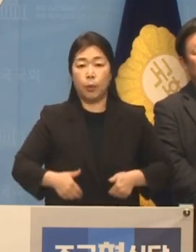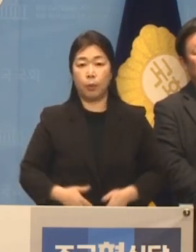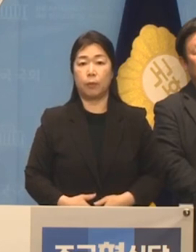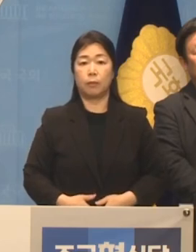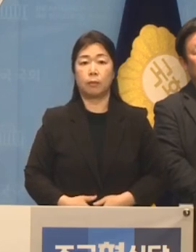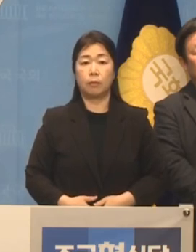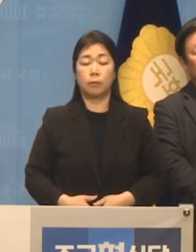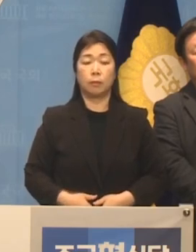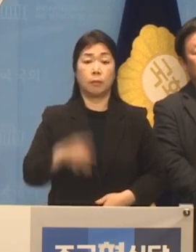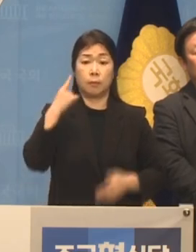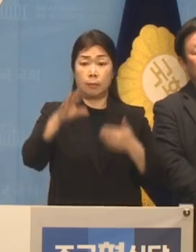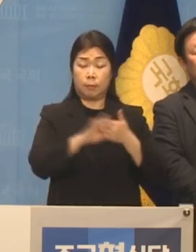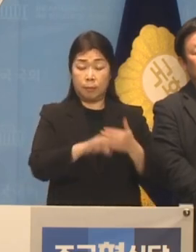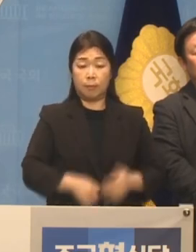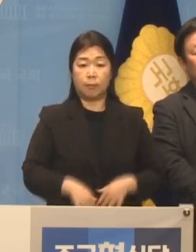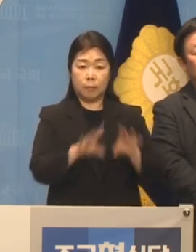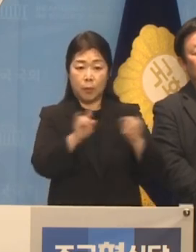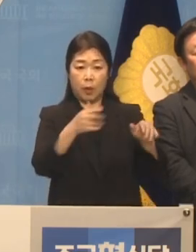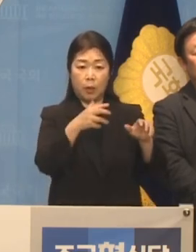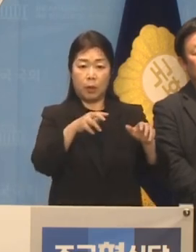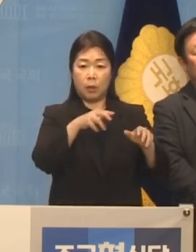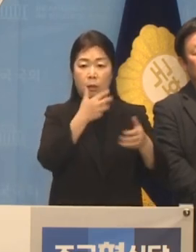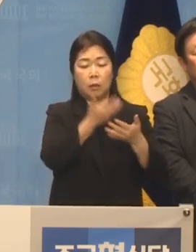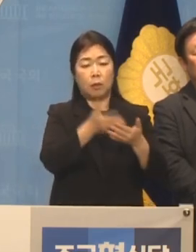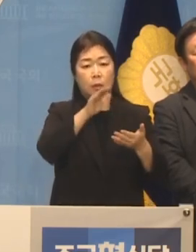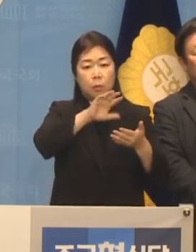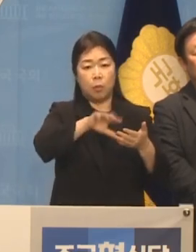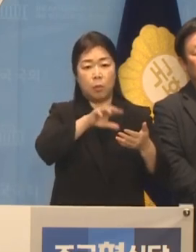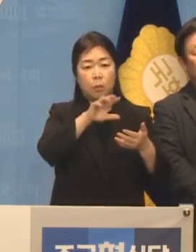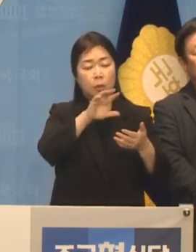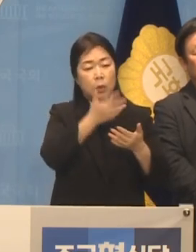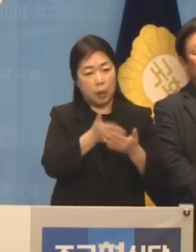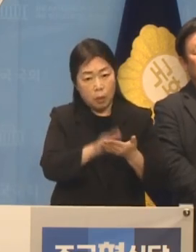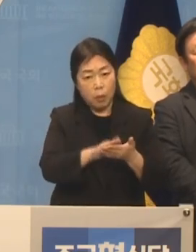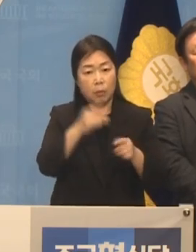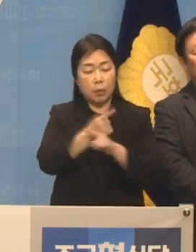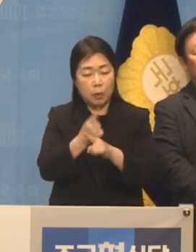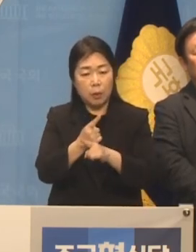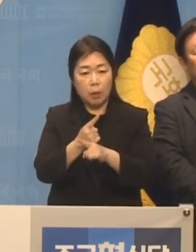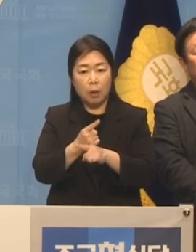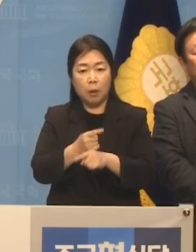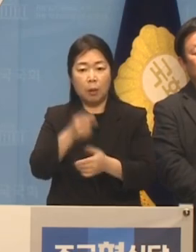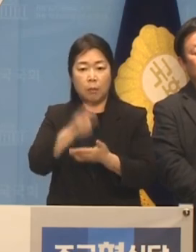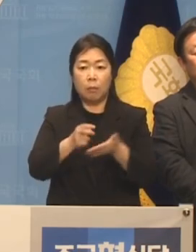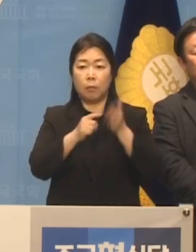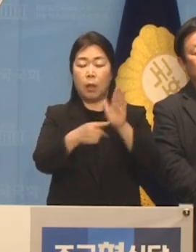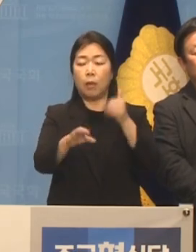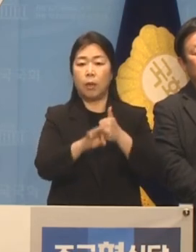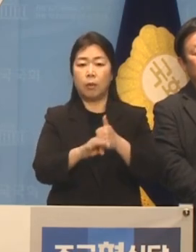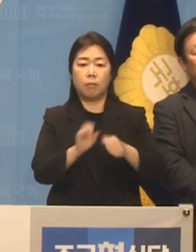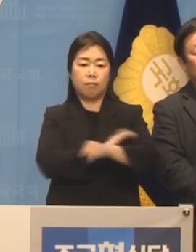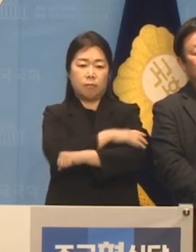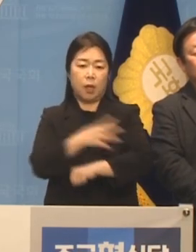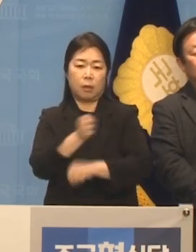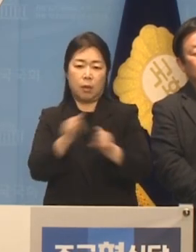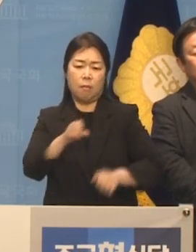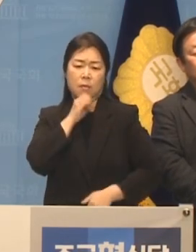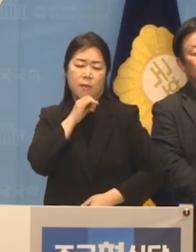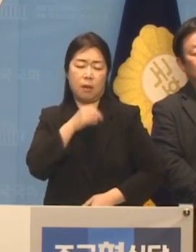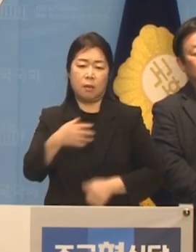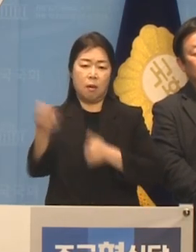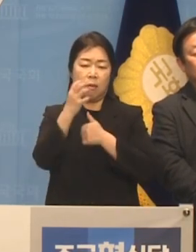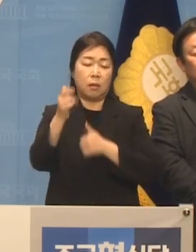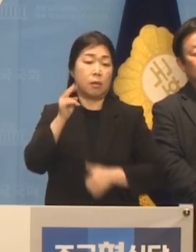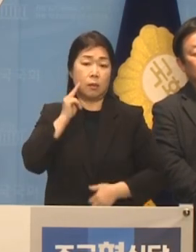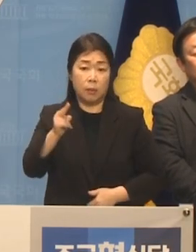제2의 토지개혁을 추진하려면 기득권의 엄청난 저항에 부딪히게 되기 때문입니다. 이 난관을 극복할 수 있는